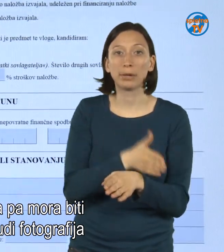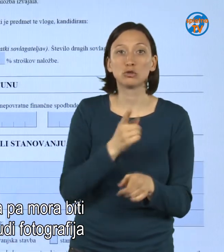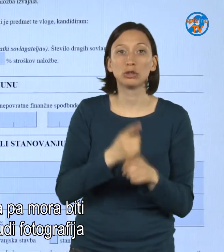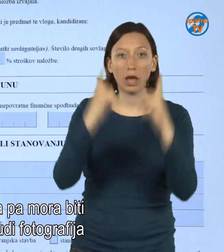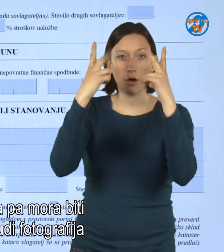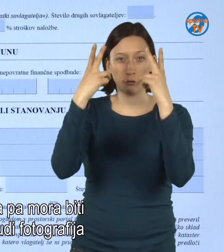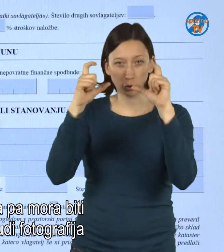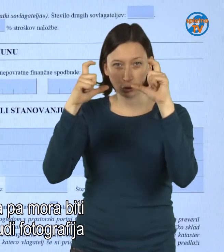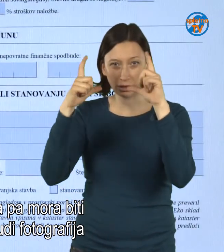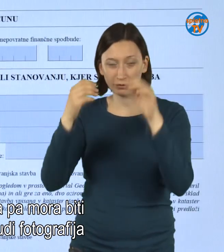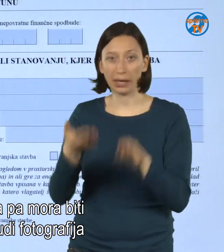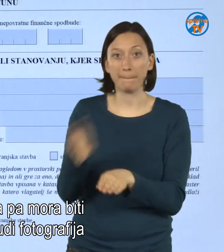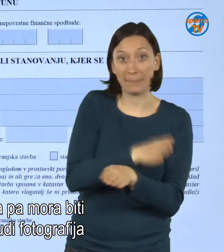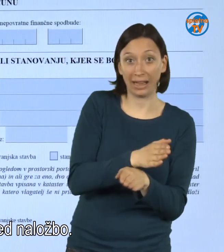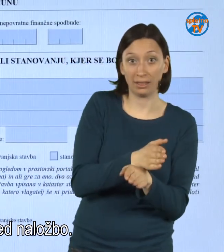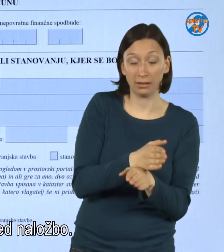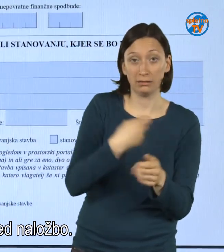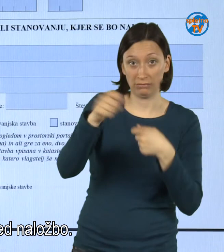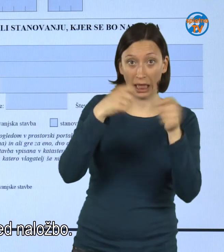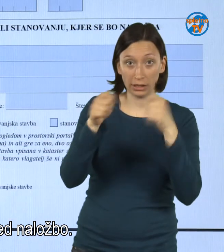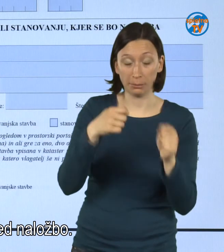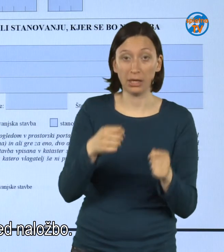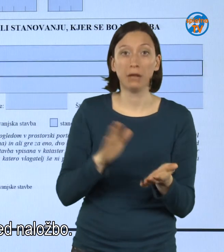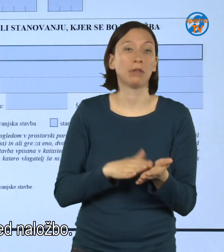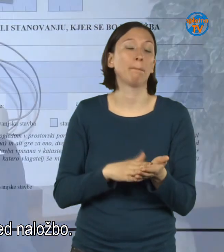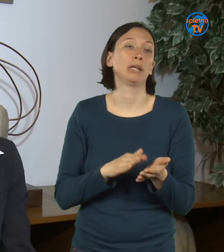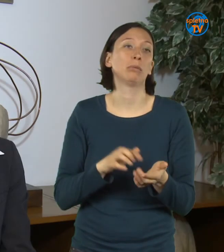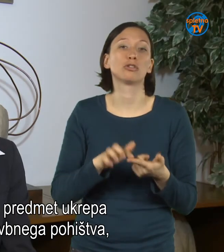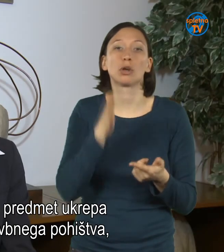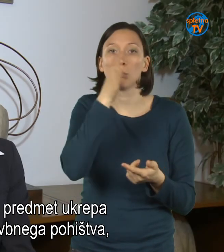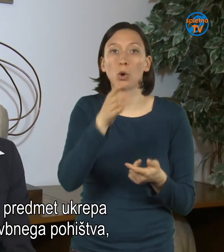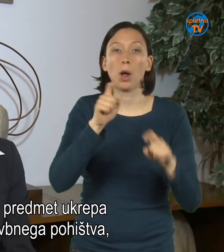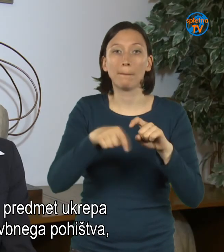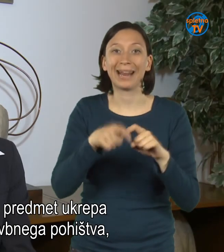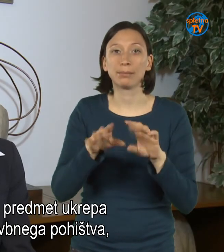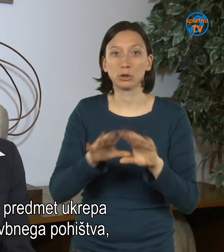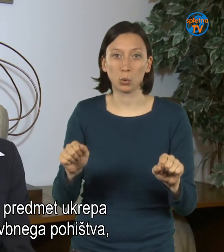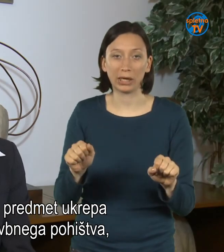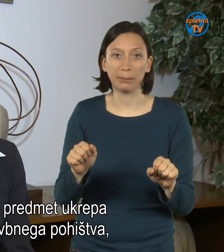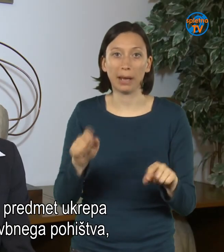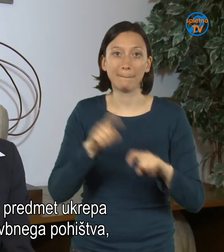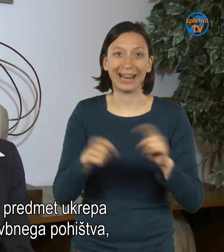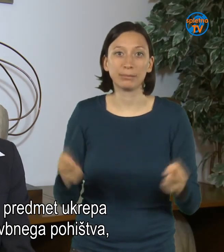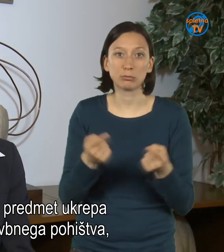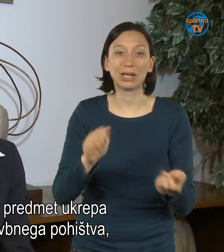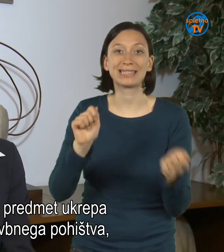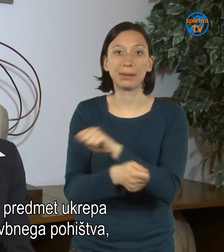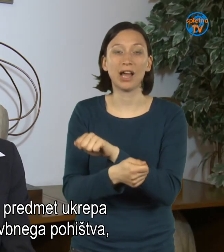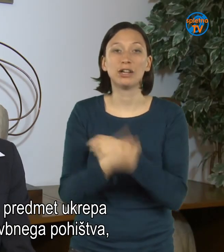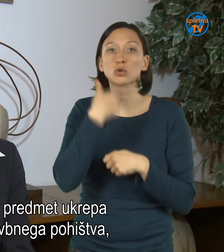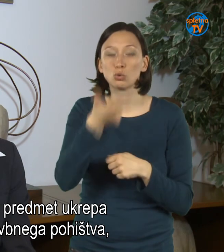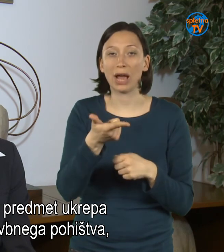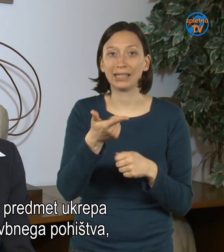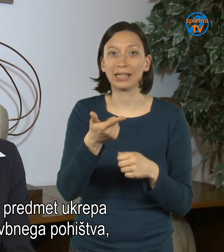tega pa mora predložiti tudi fotografije stanja pred izvedbo naložbe. Recimo, če bo predmet ukrepa, predmet